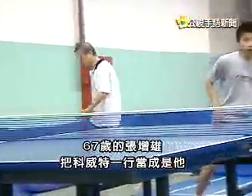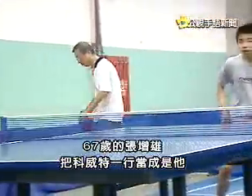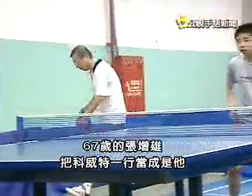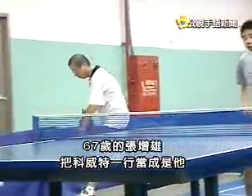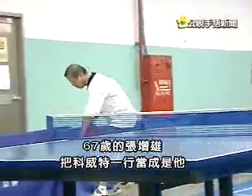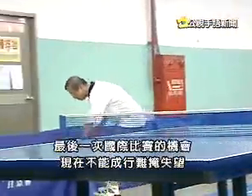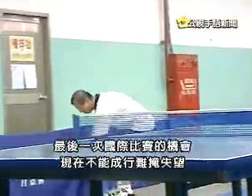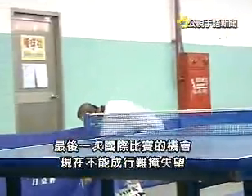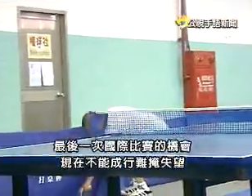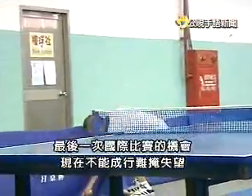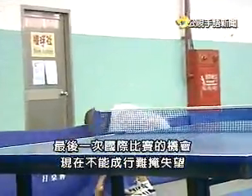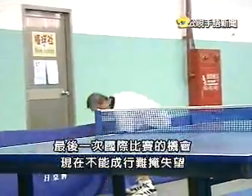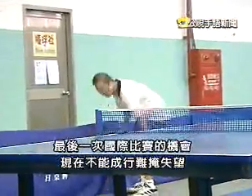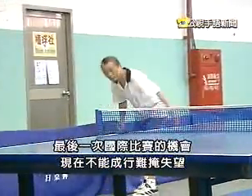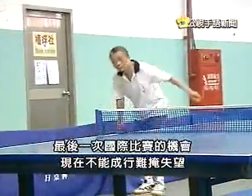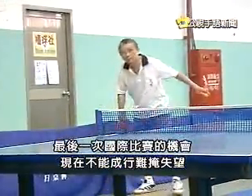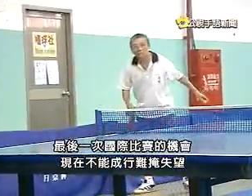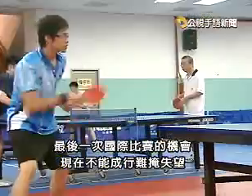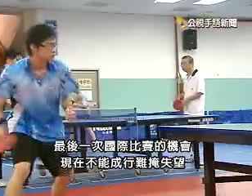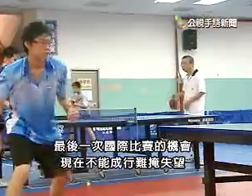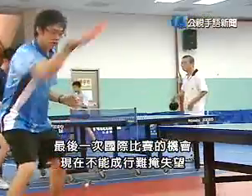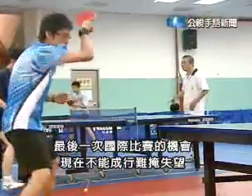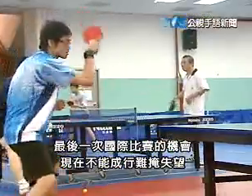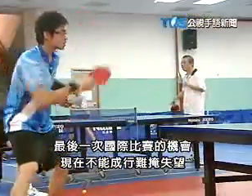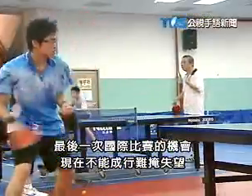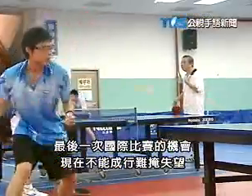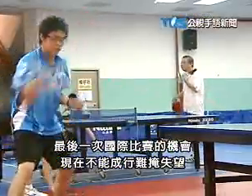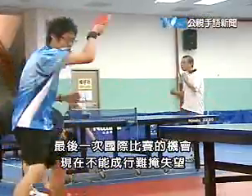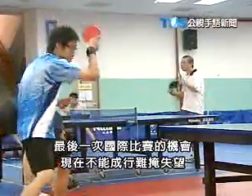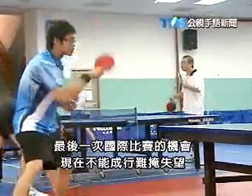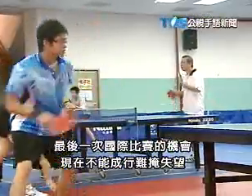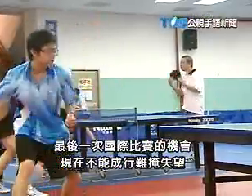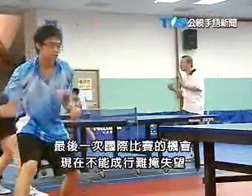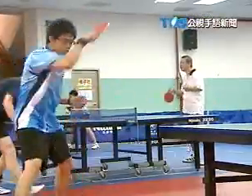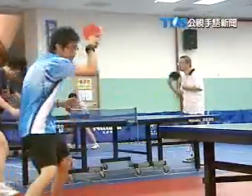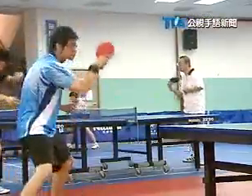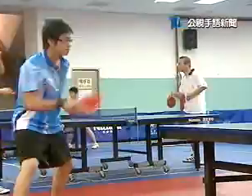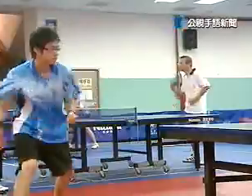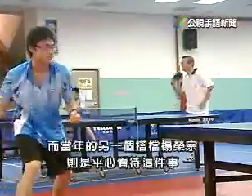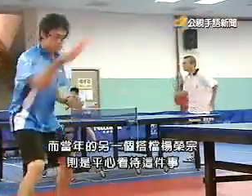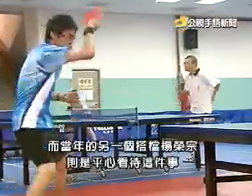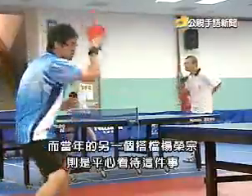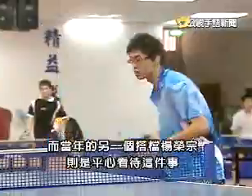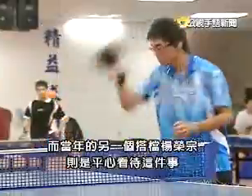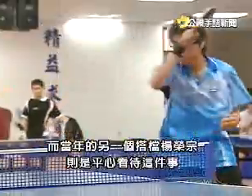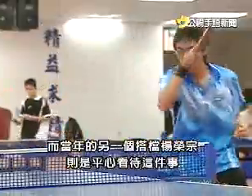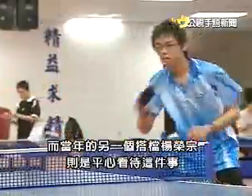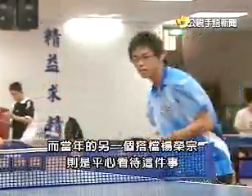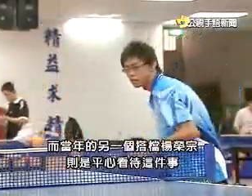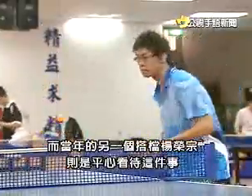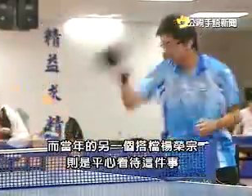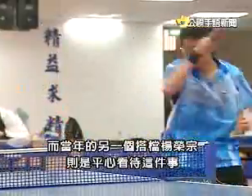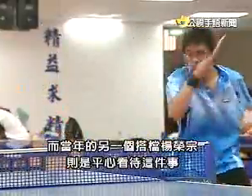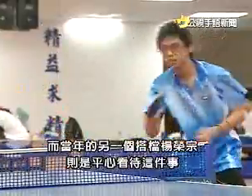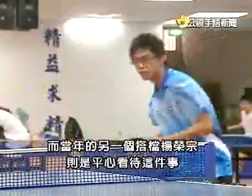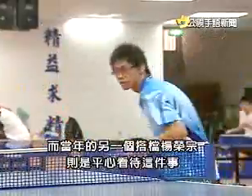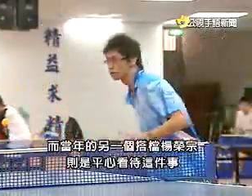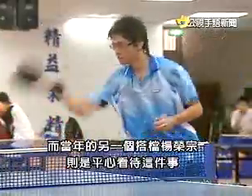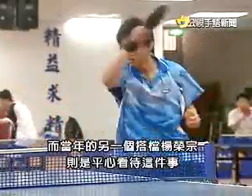他最后一次国际比赛的机会，现在不能成行，难掩失望。而当年另一位搭档杨荣忠则是平心看待这一件事